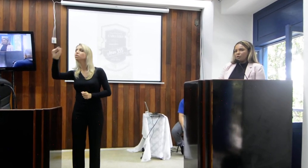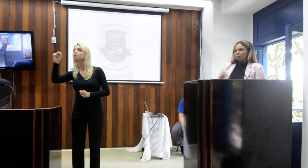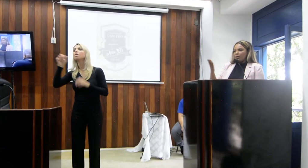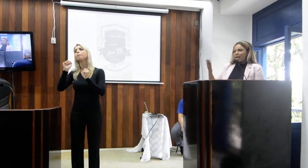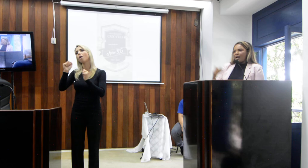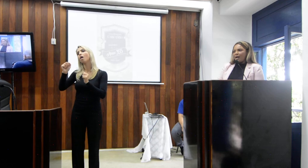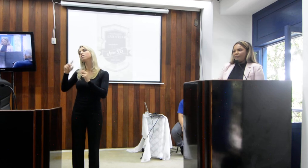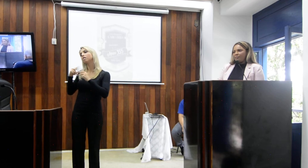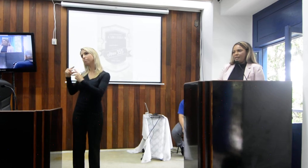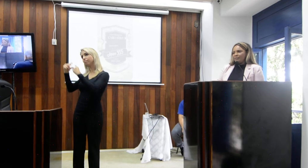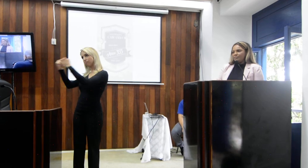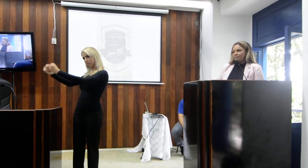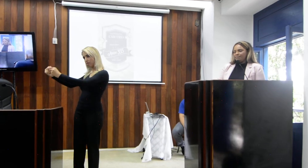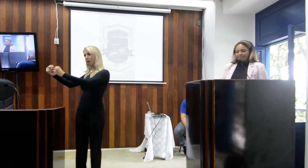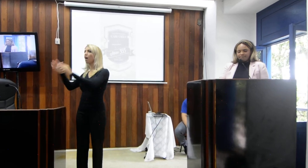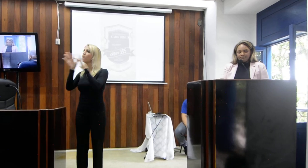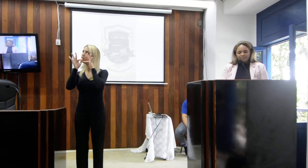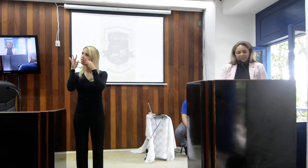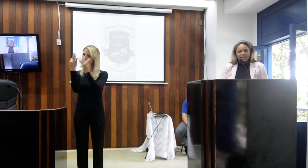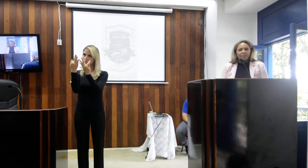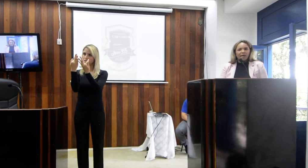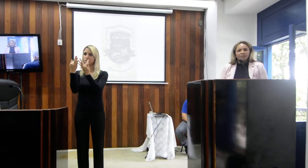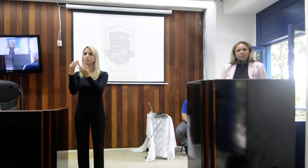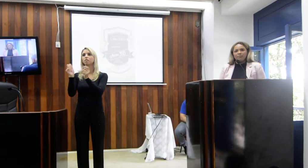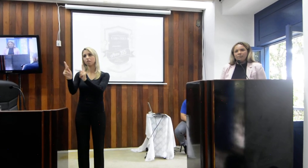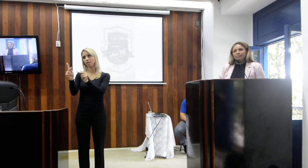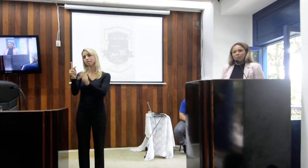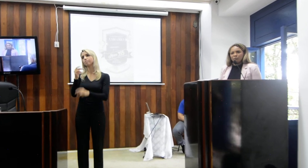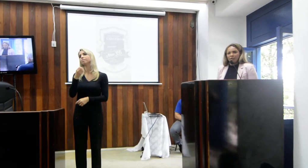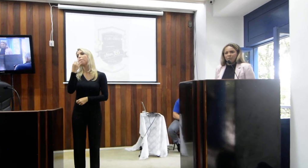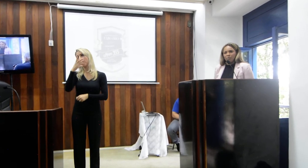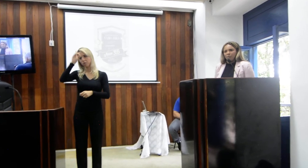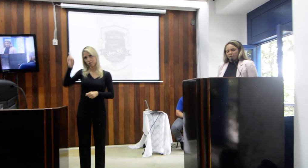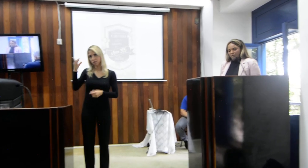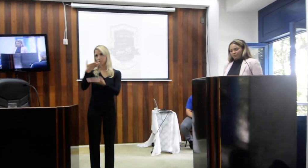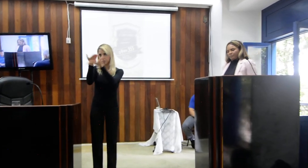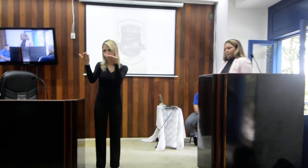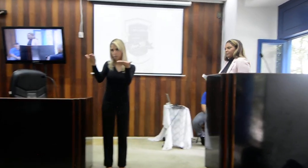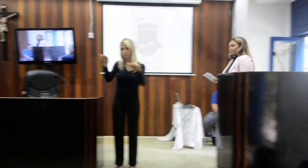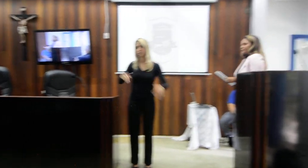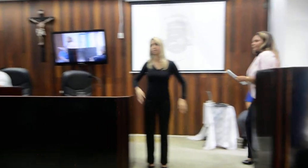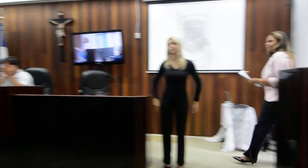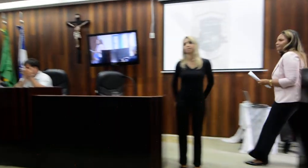possa transportar a família. Sem mais, um bom dia a todos.